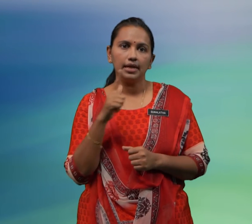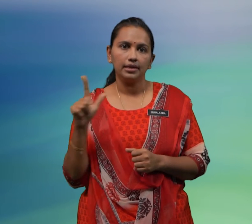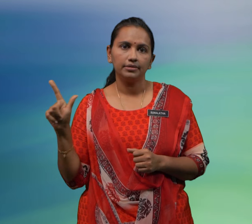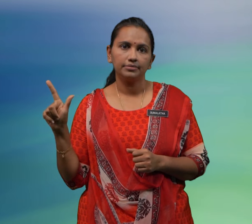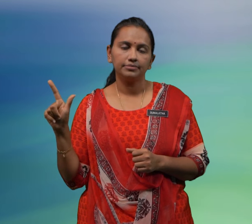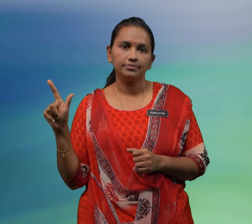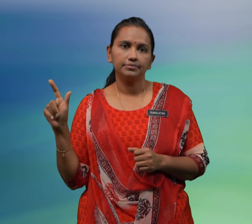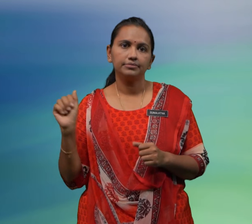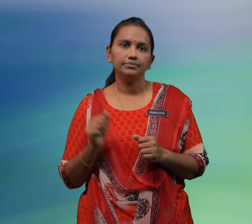ialah,